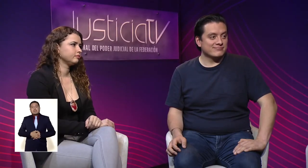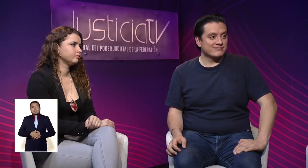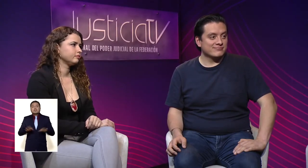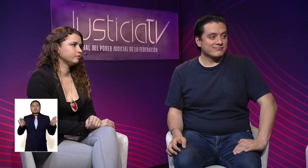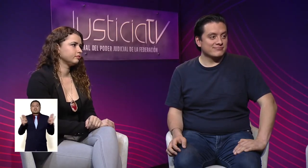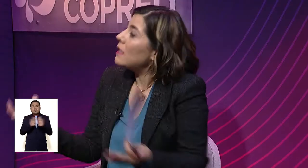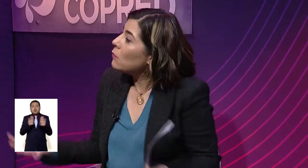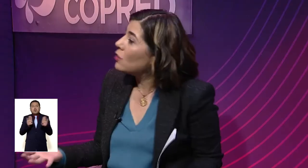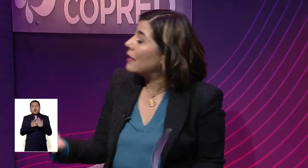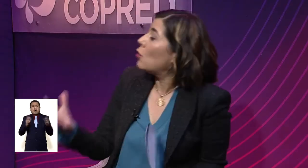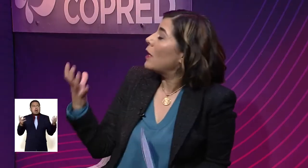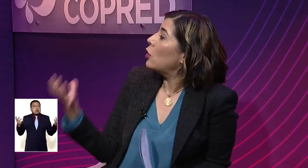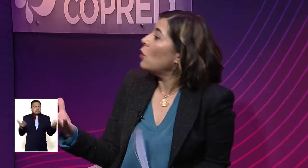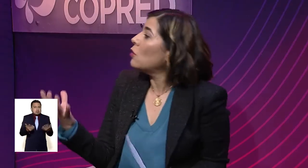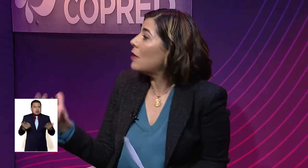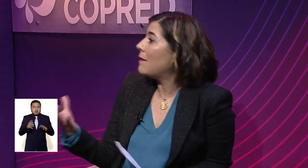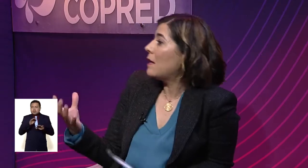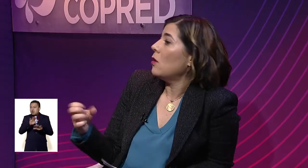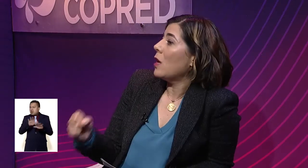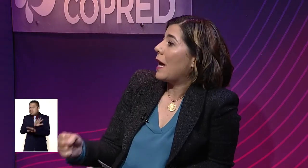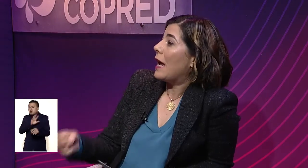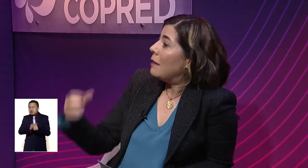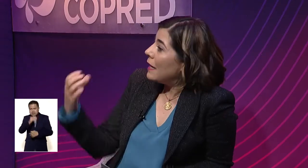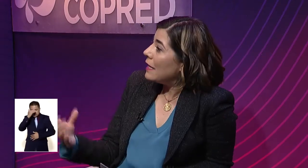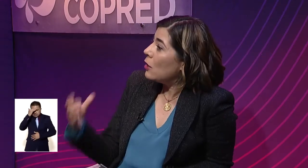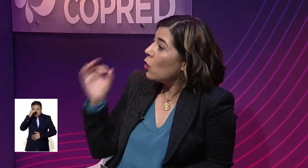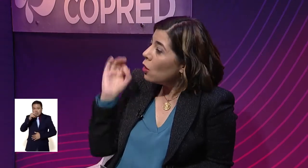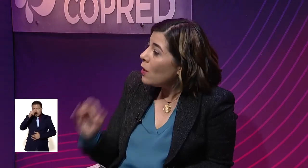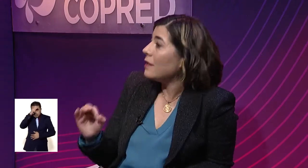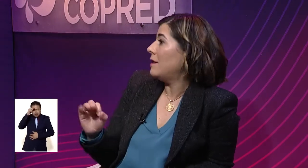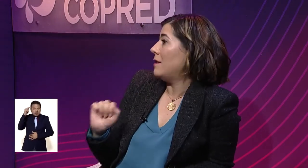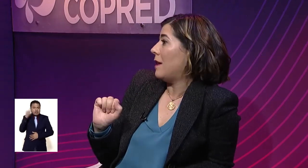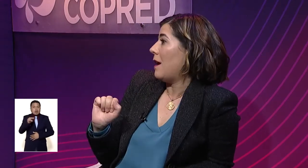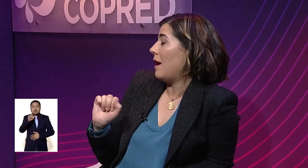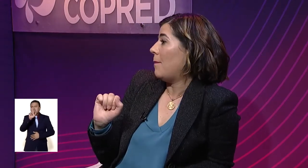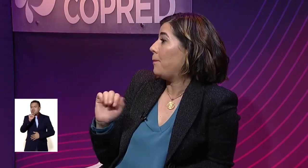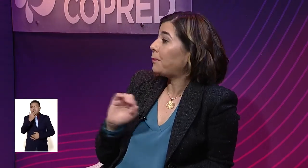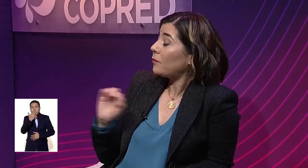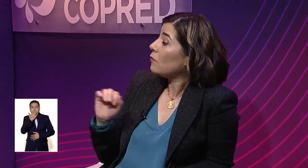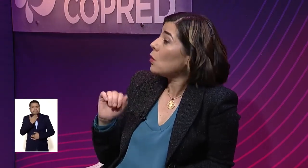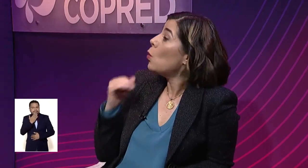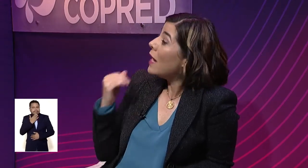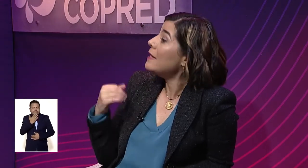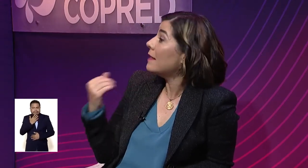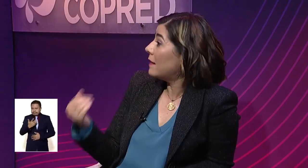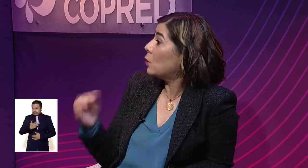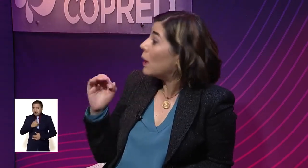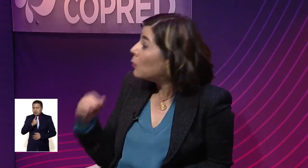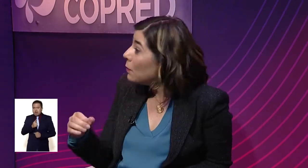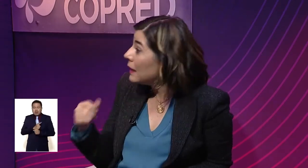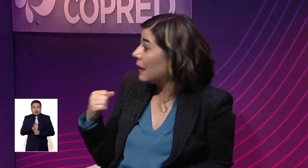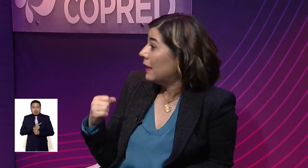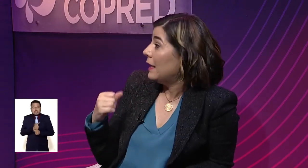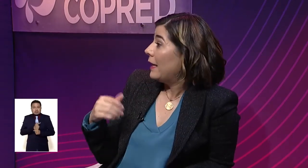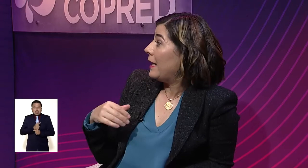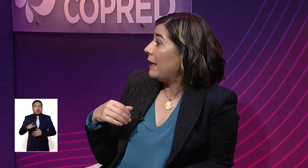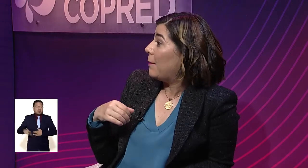¿Cómo lo hacemos? Sobre todo sabiendo que en México no existe una licenciatura pública para